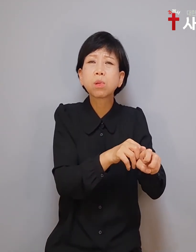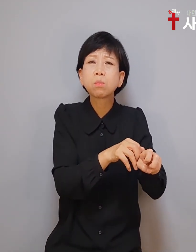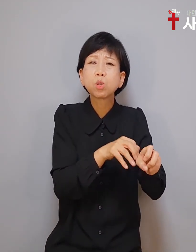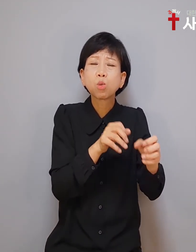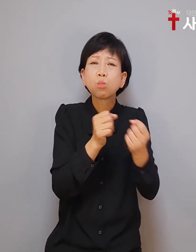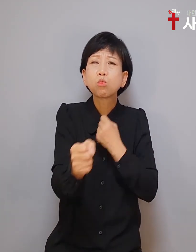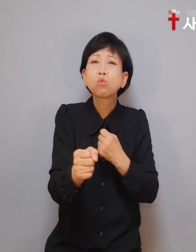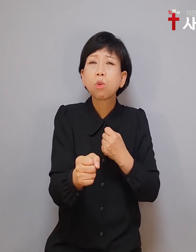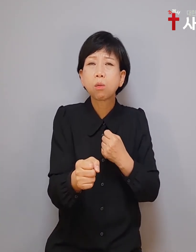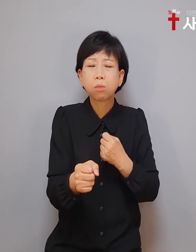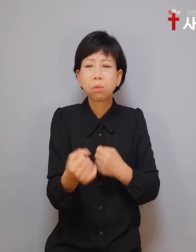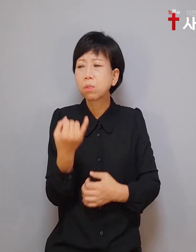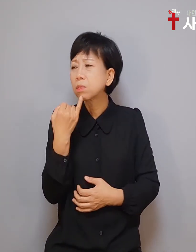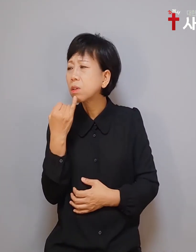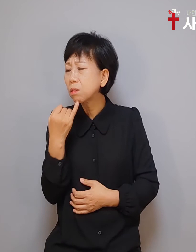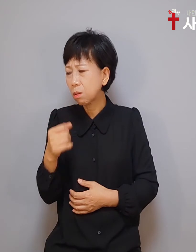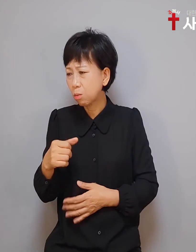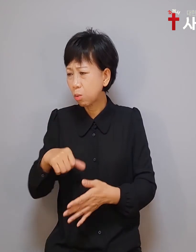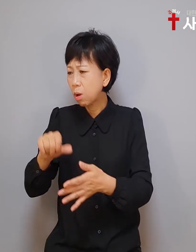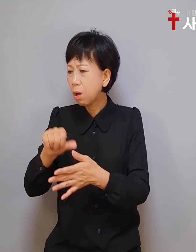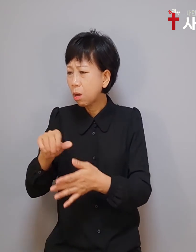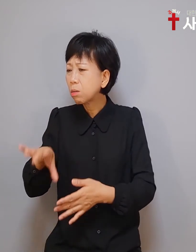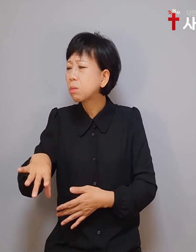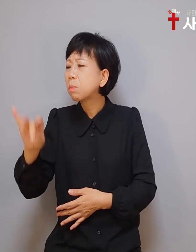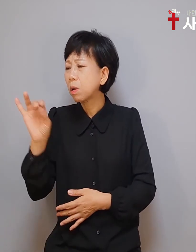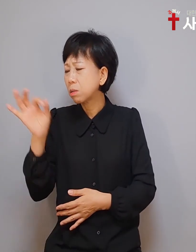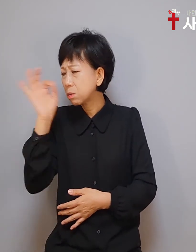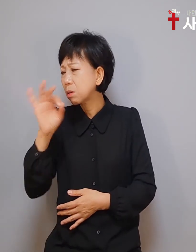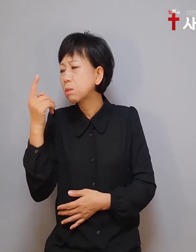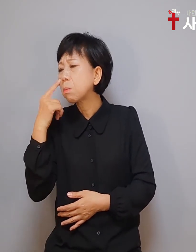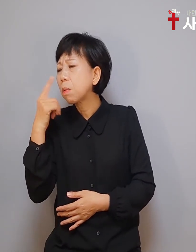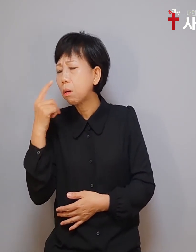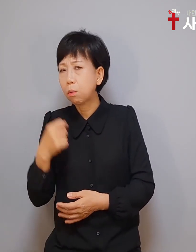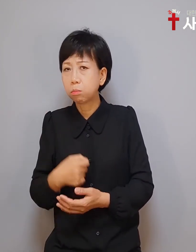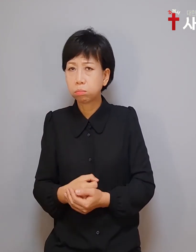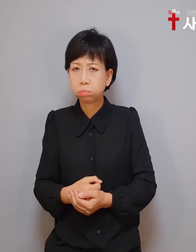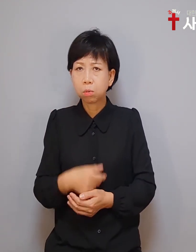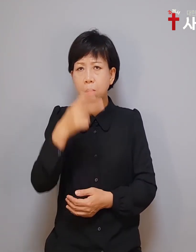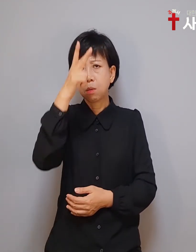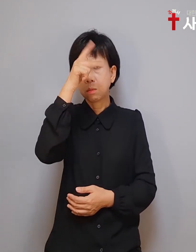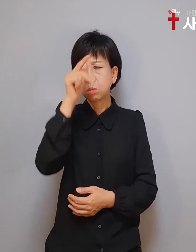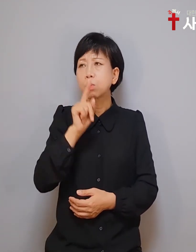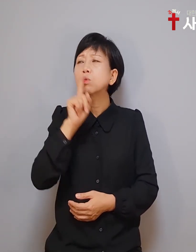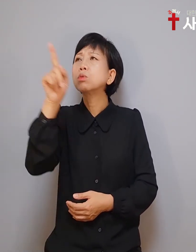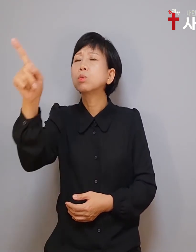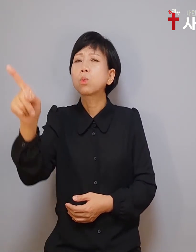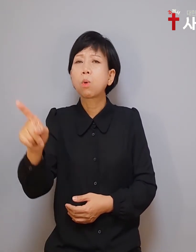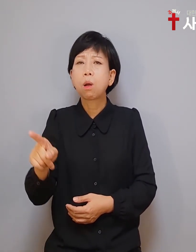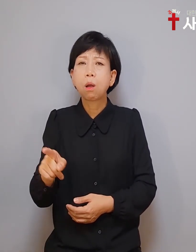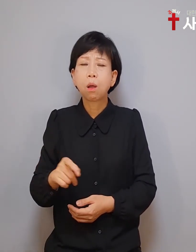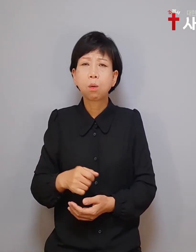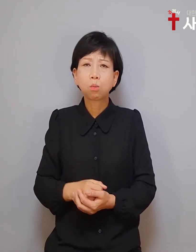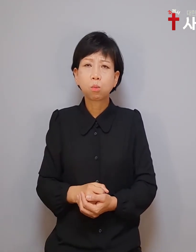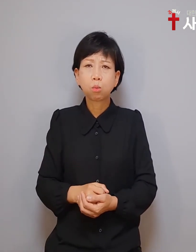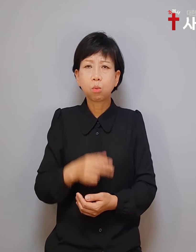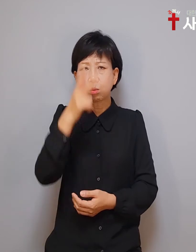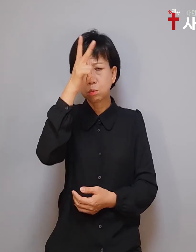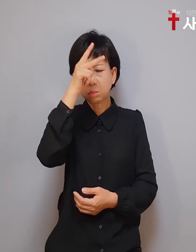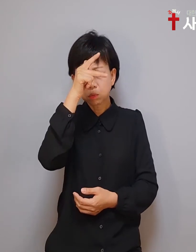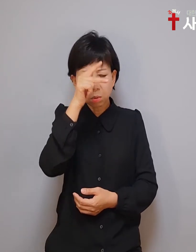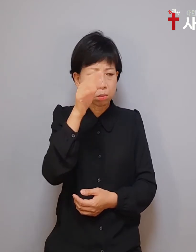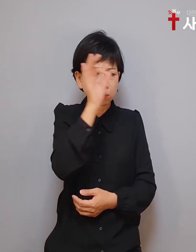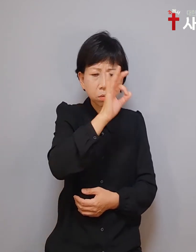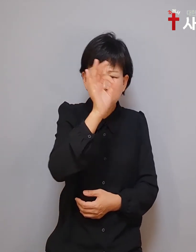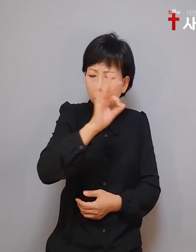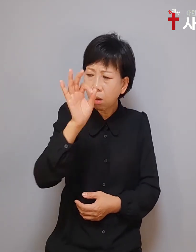찾으래요. 막 찾아고 다녔는데 뭐 경찰서에도 얘기해갖고 경찰들도 막 여기저기